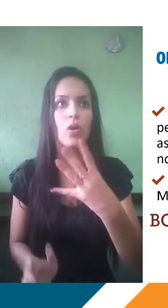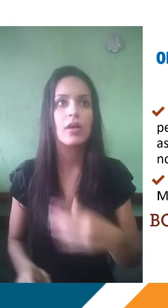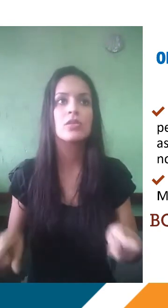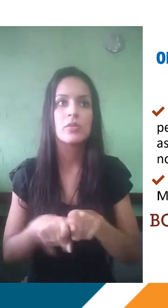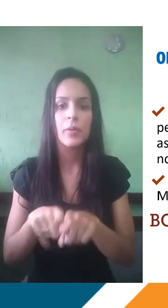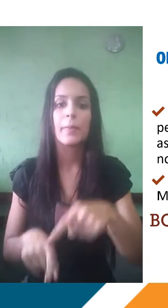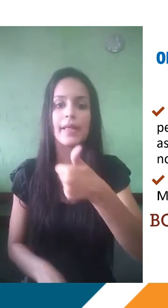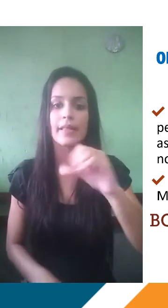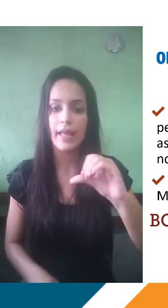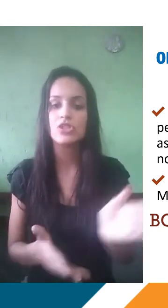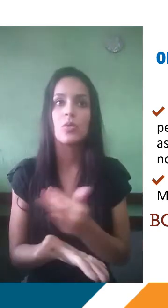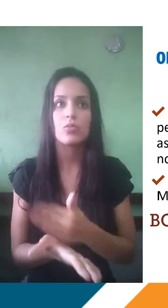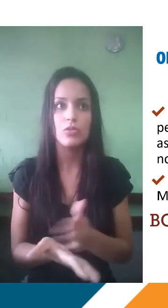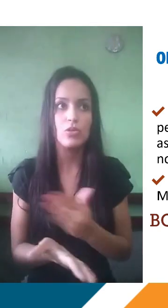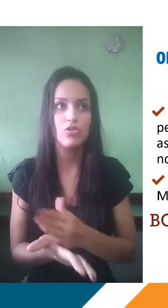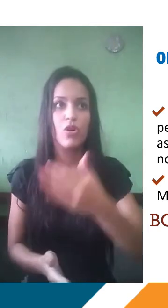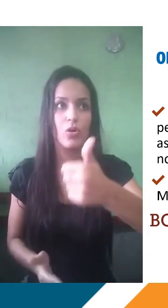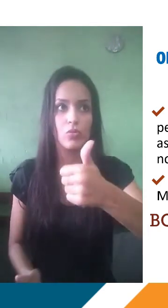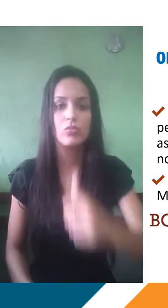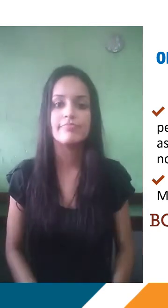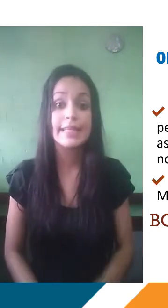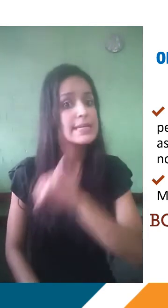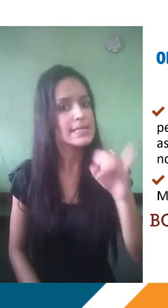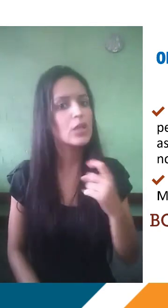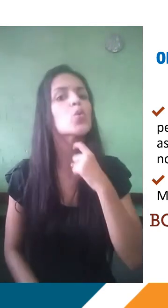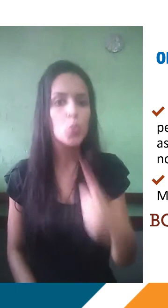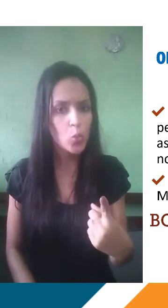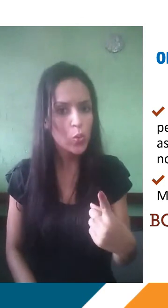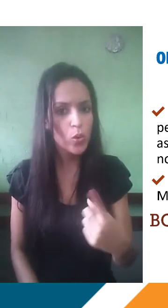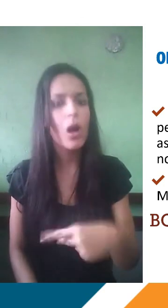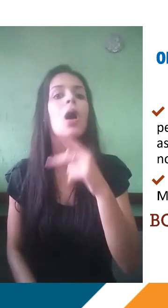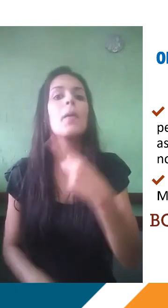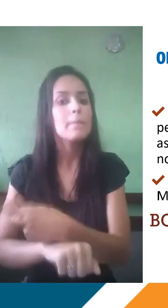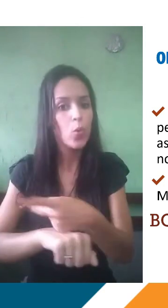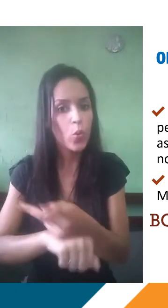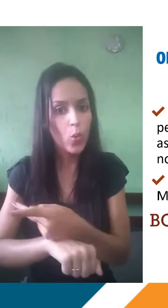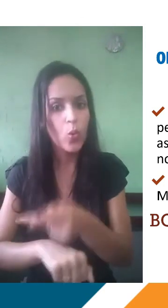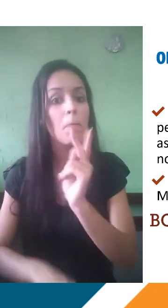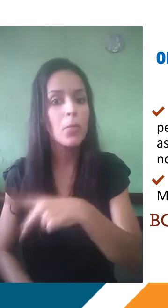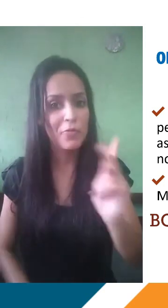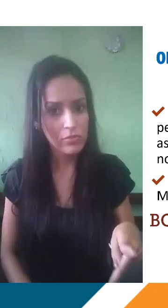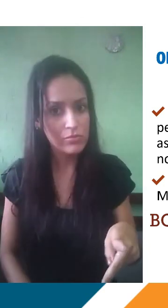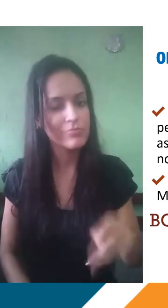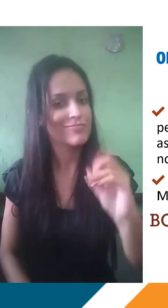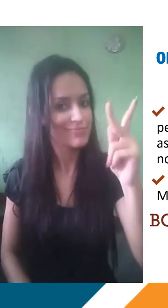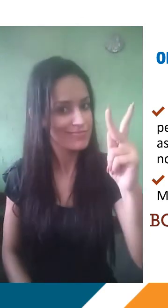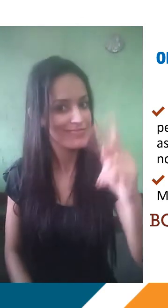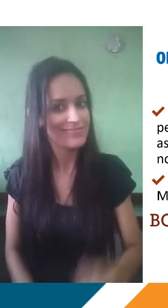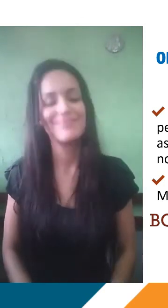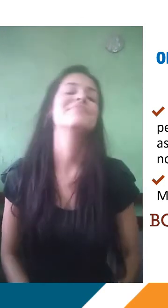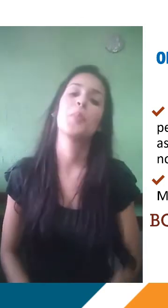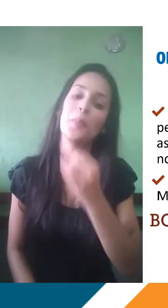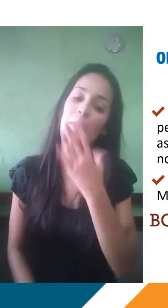Da postila do módulo 1 E tire suas dúvidas com o mediador do seu polo Tá bom? Então, a gente fica por